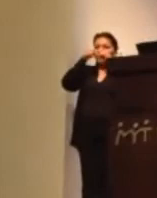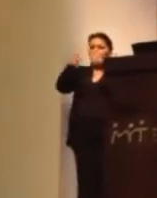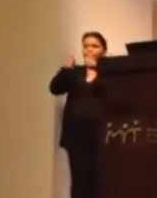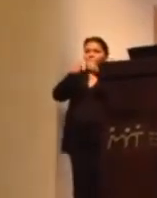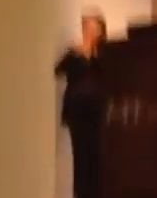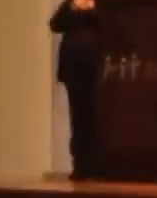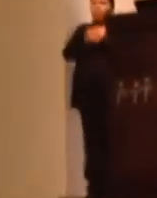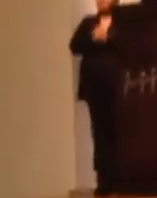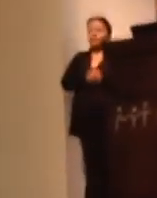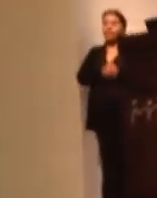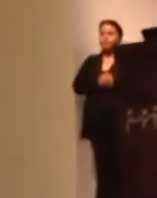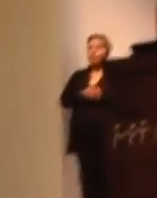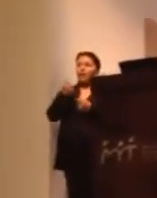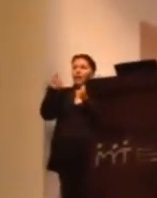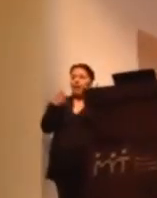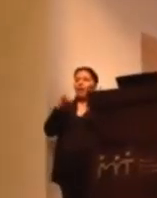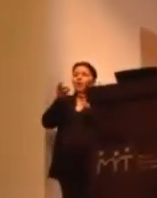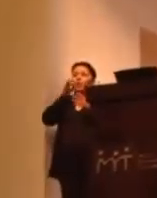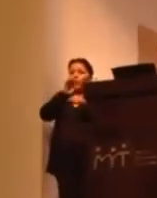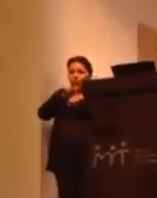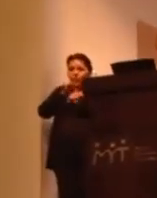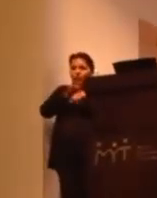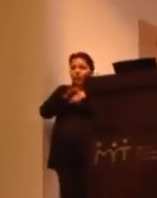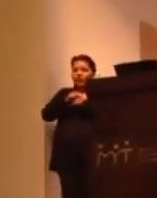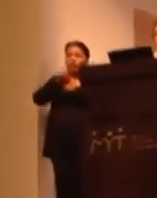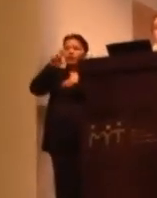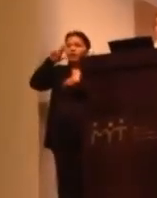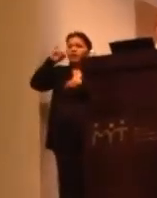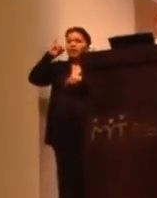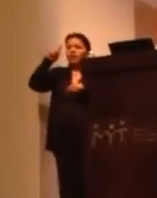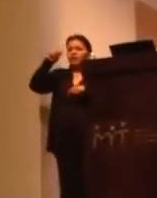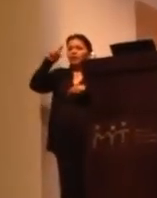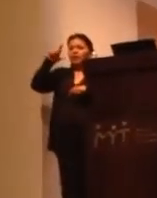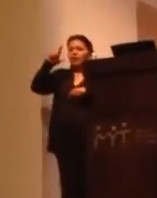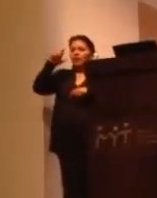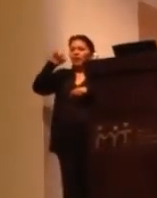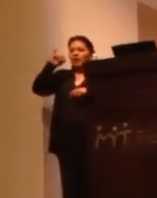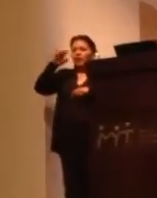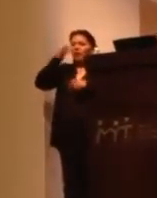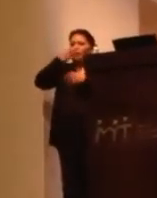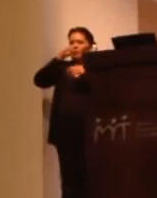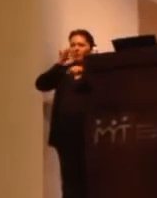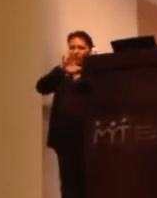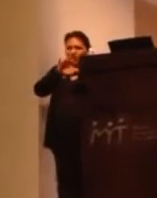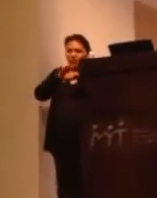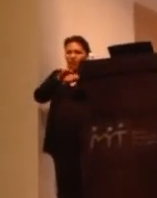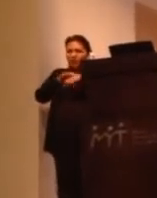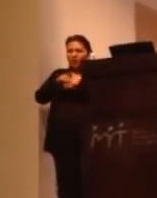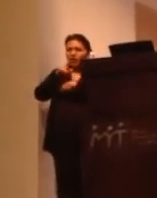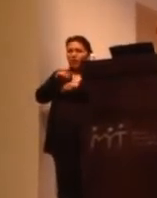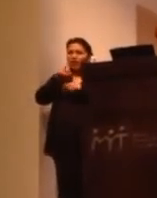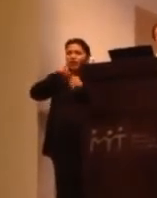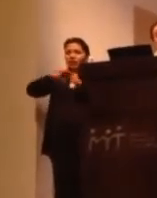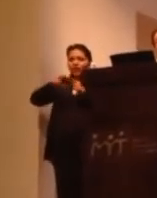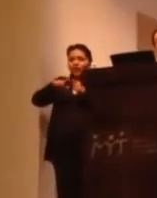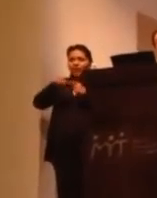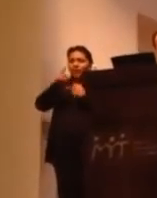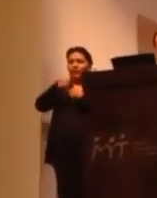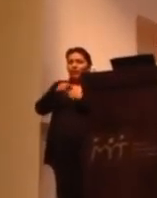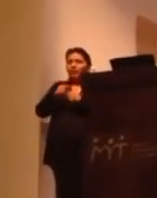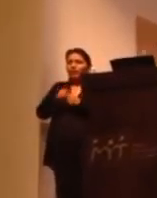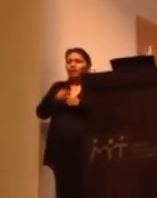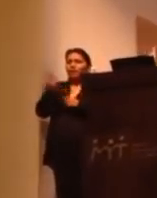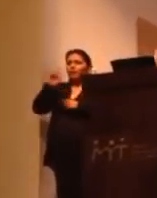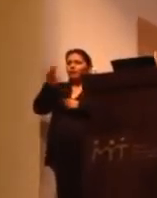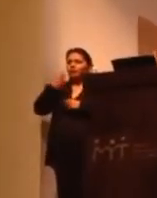se ha comprobado que algunos medicamentos como el Ritalin evitan que haya esta tendencia al abuso de las drogas.